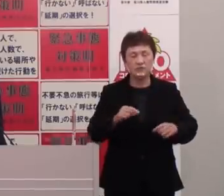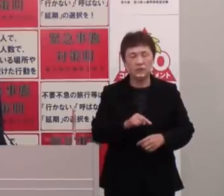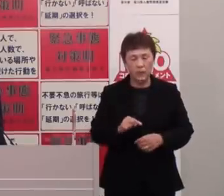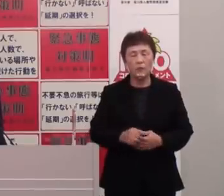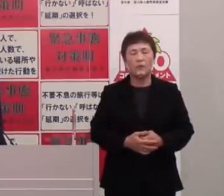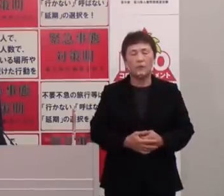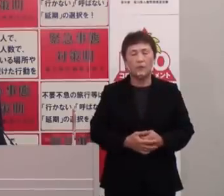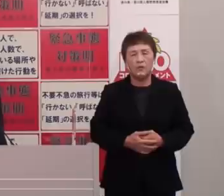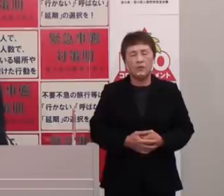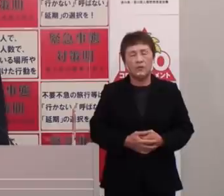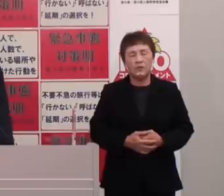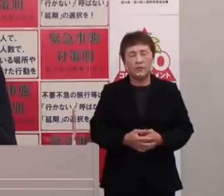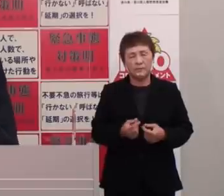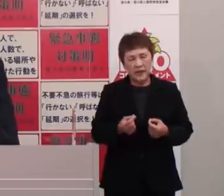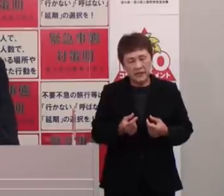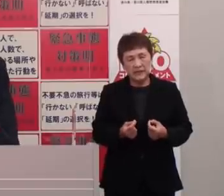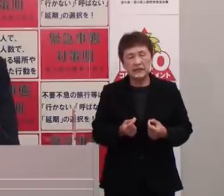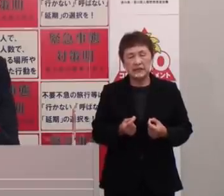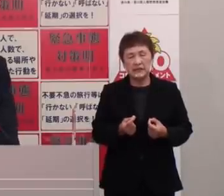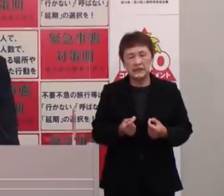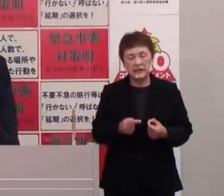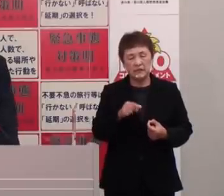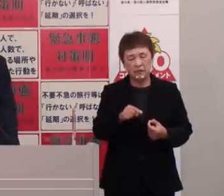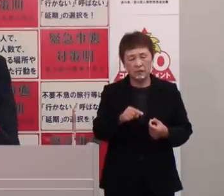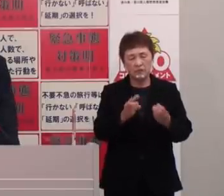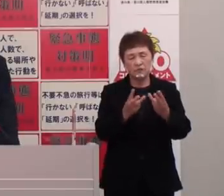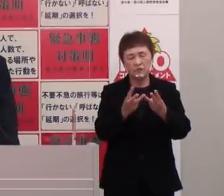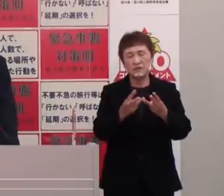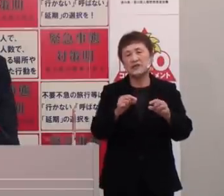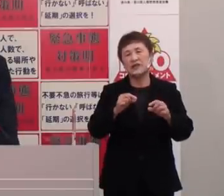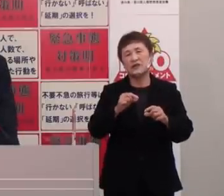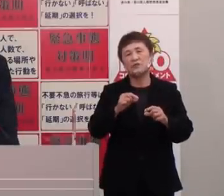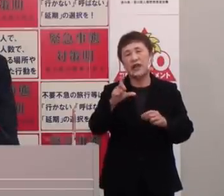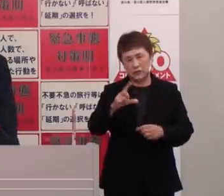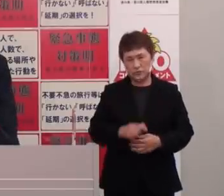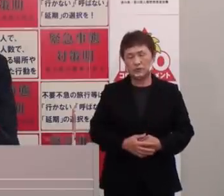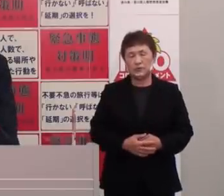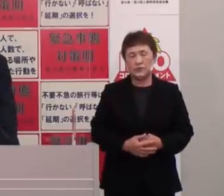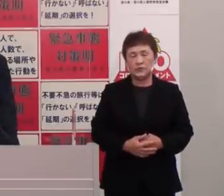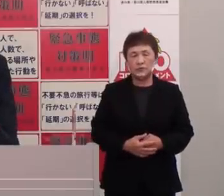ね、どうしてもこの数字、これは、